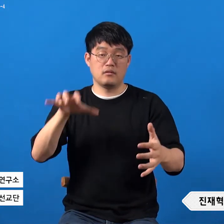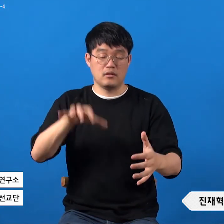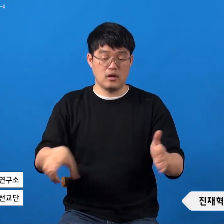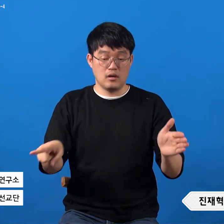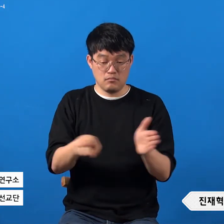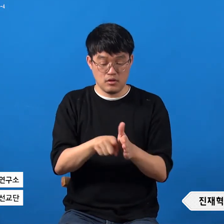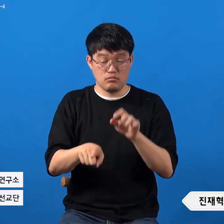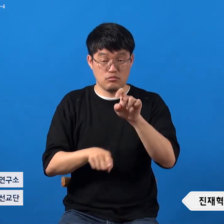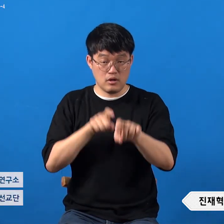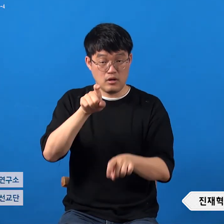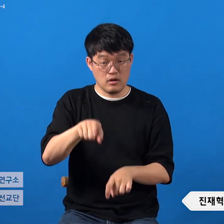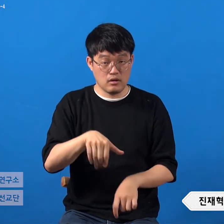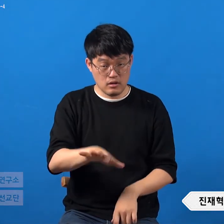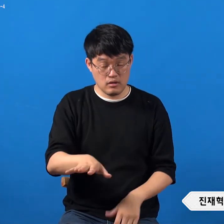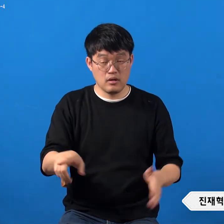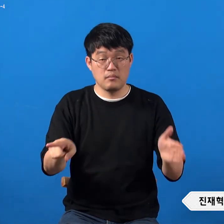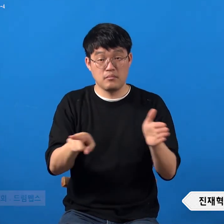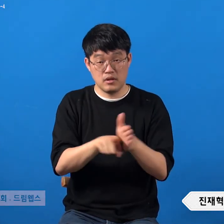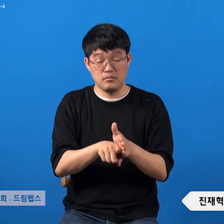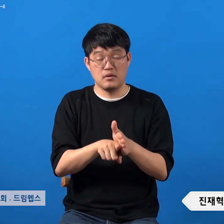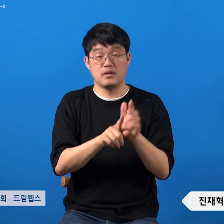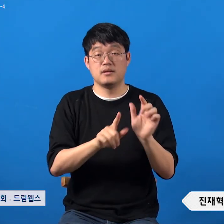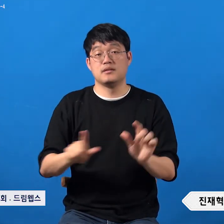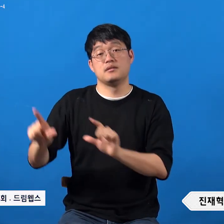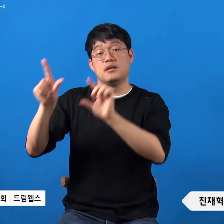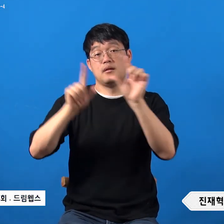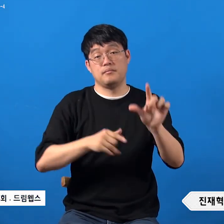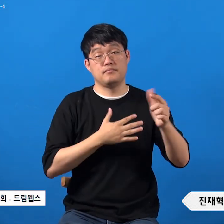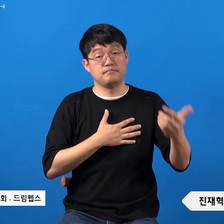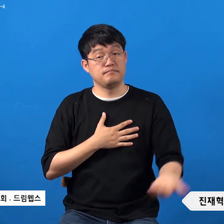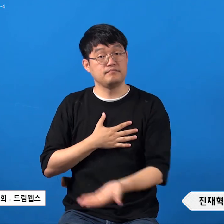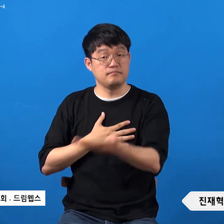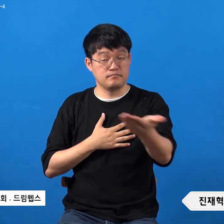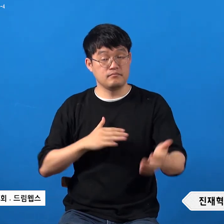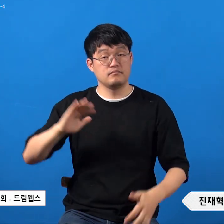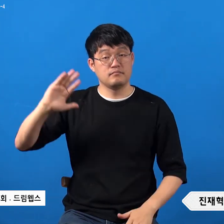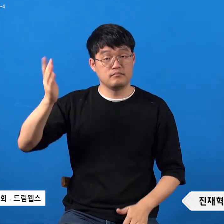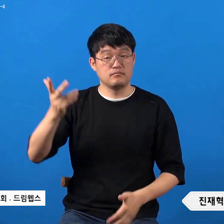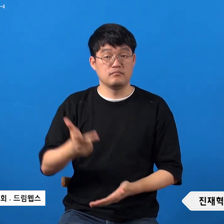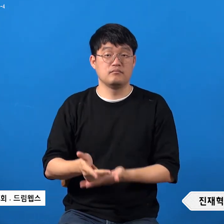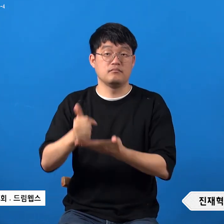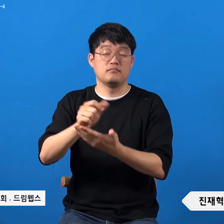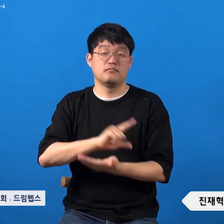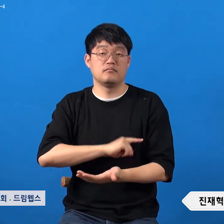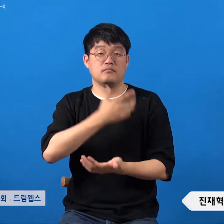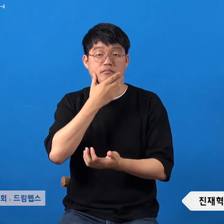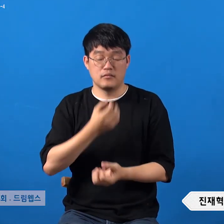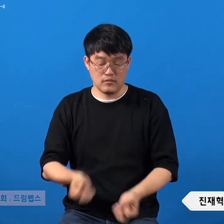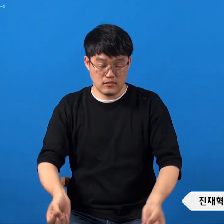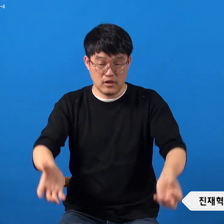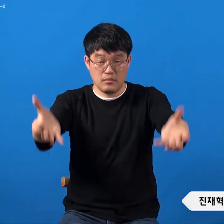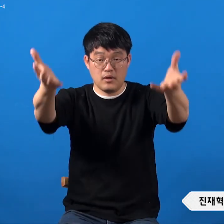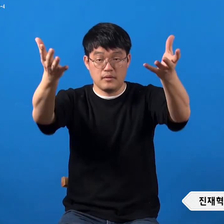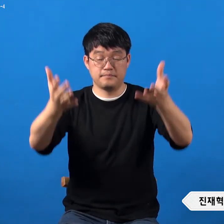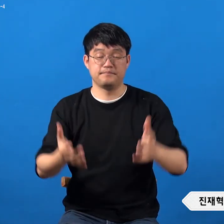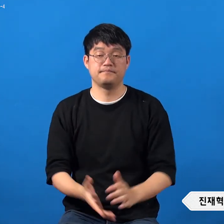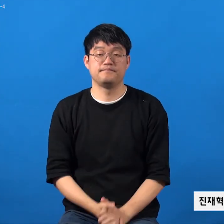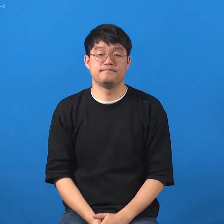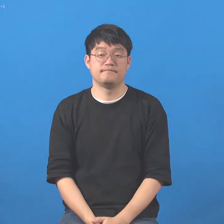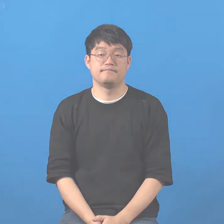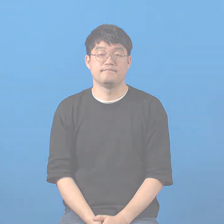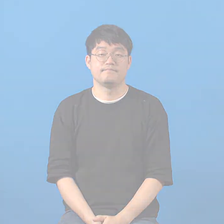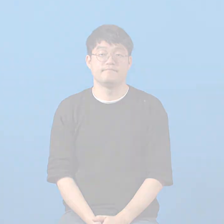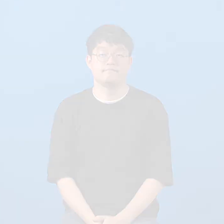믿음으로 나아가는 믿음의 여정, 여러분과 제 삶이 되시기를 주의 이름으로 축원합니다.